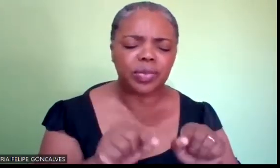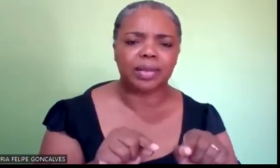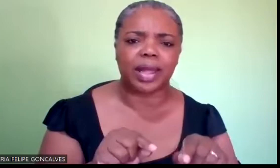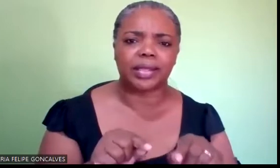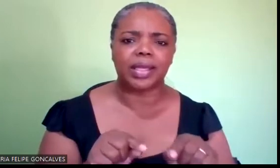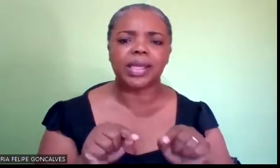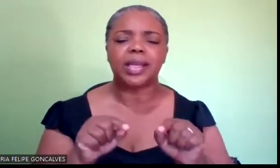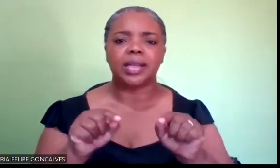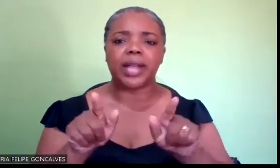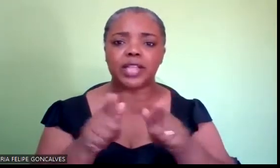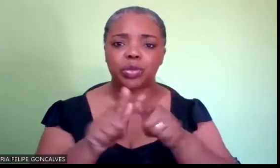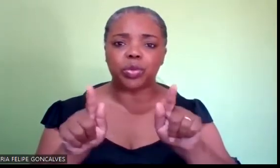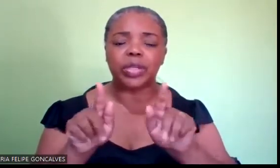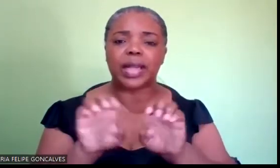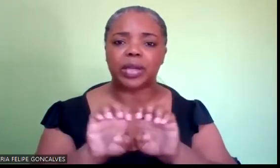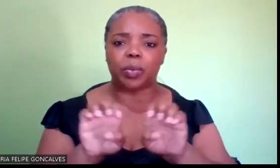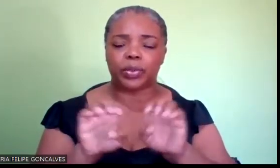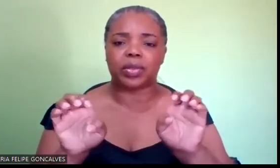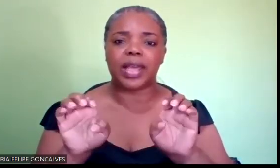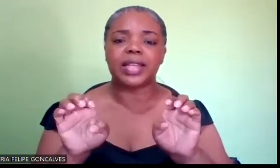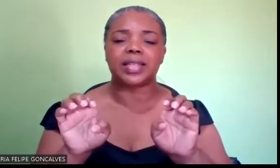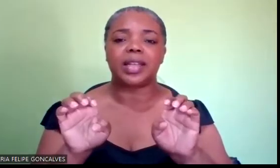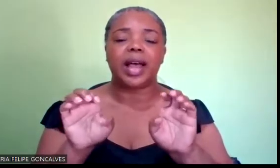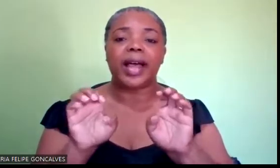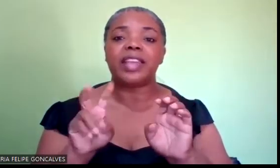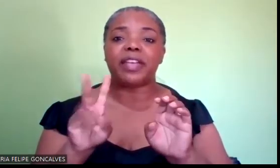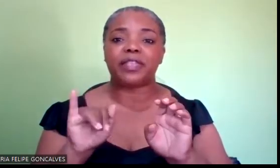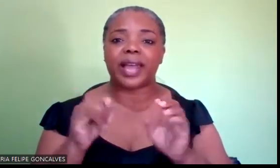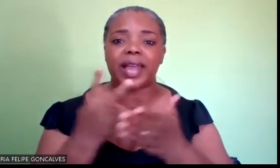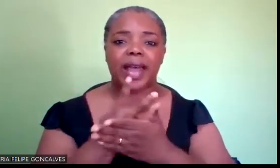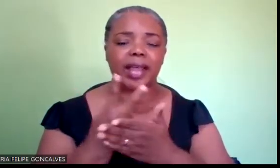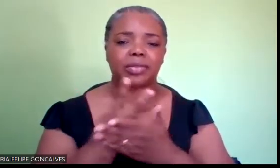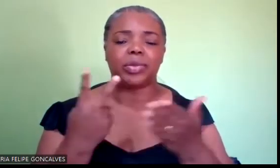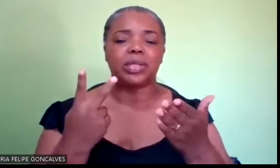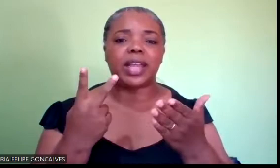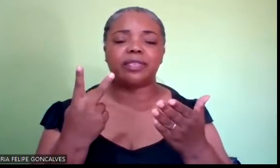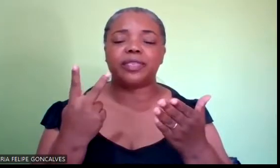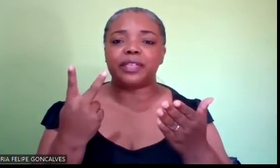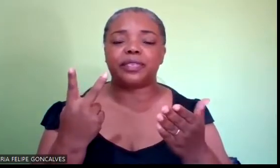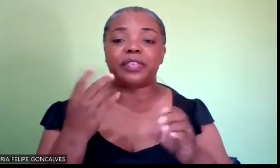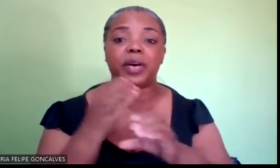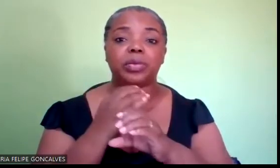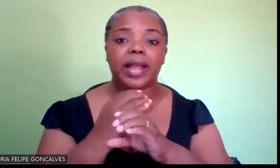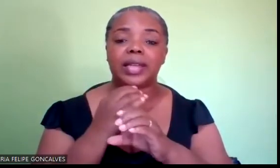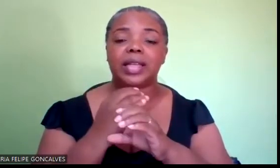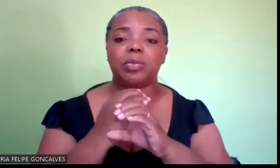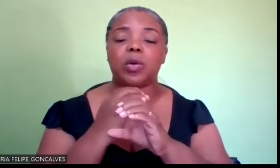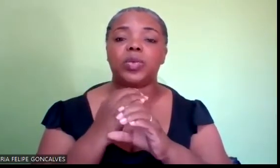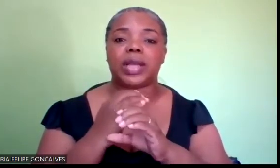está aqui, na estrutura da língua portuguesa, aí vai ficar errado, né? Vai faltar ali uma